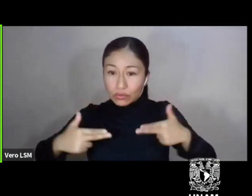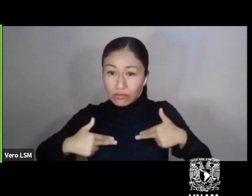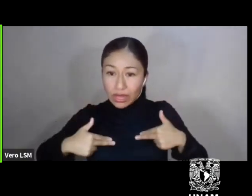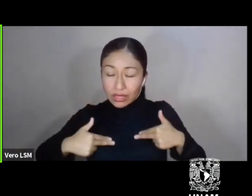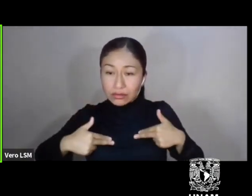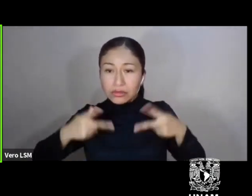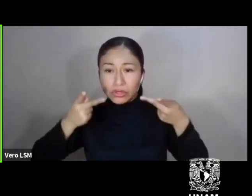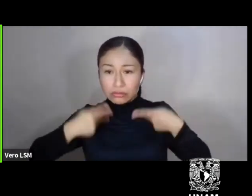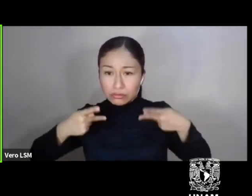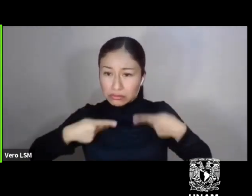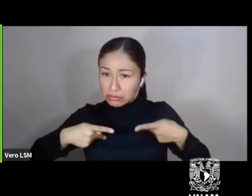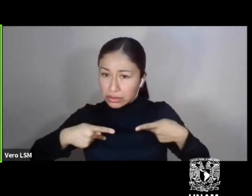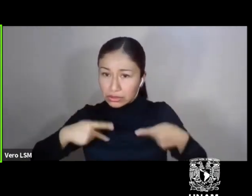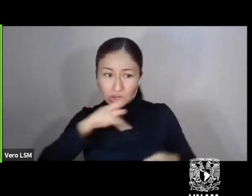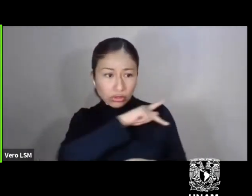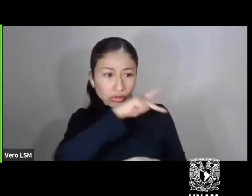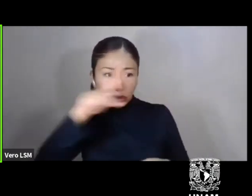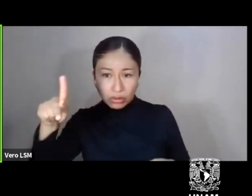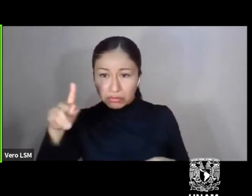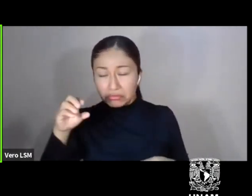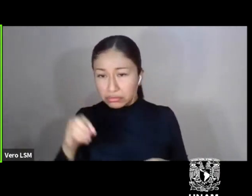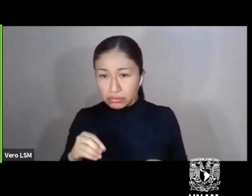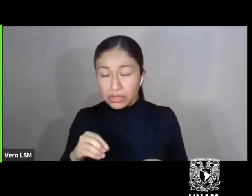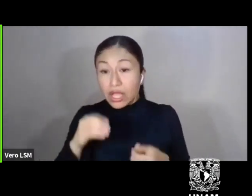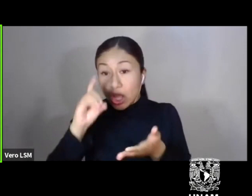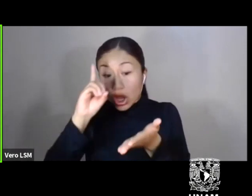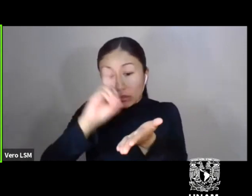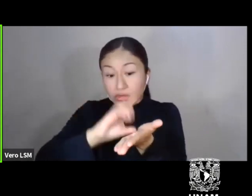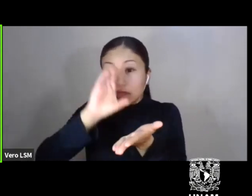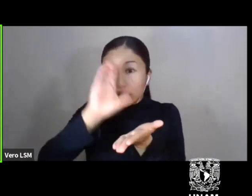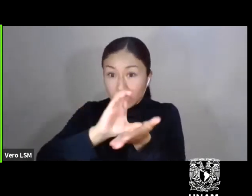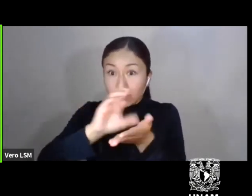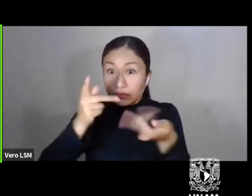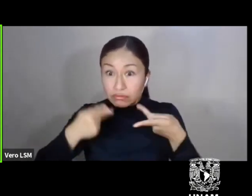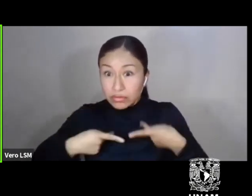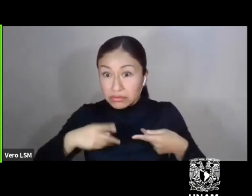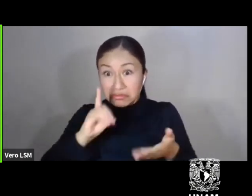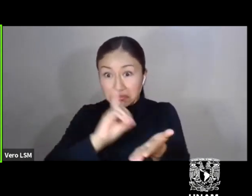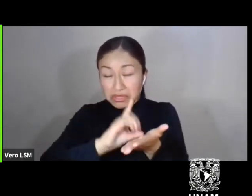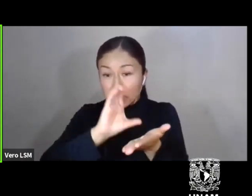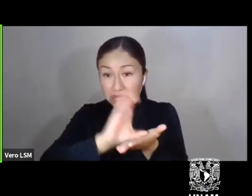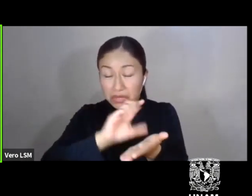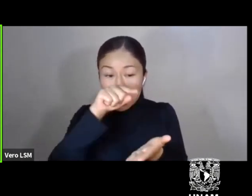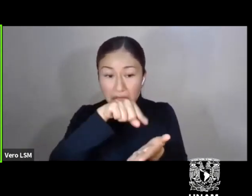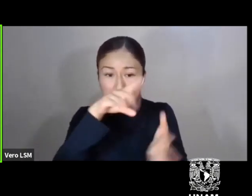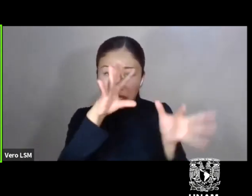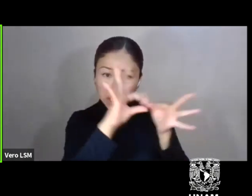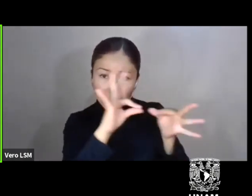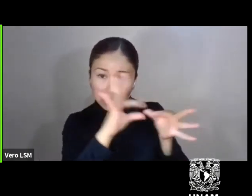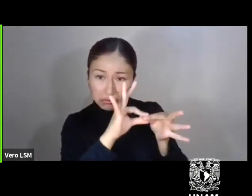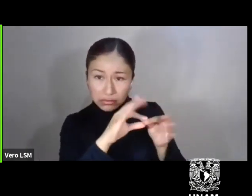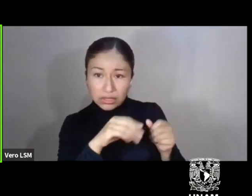que cuestiono es que sí se impone una agenda.